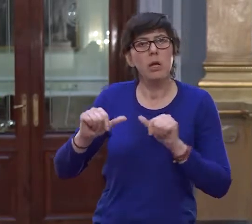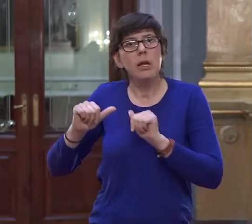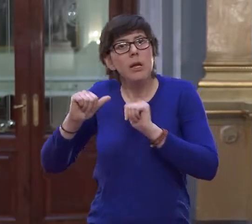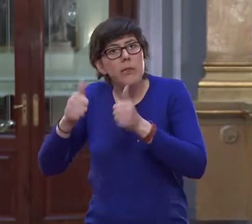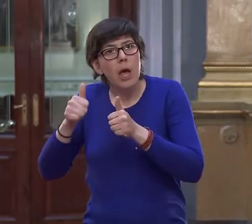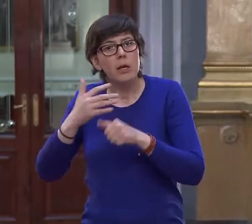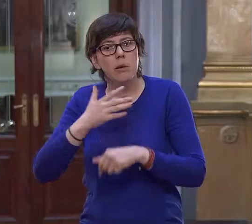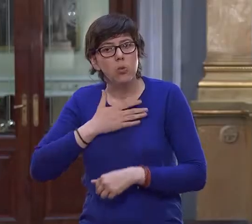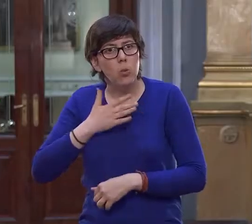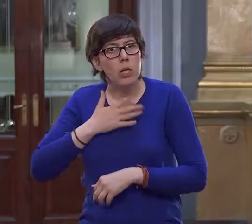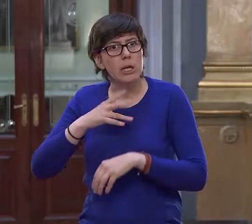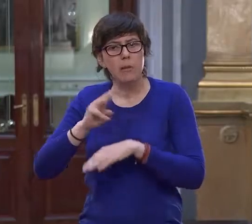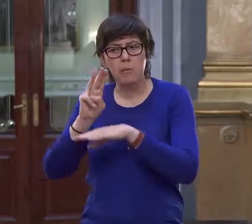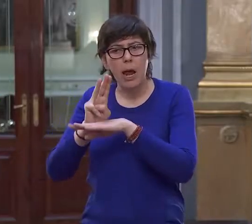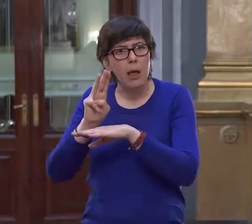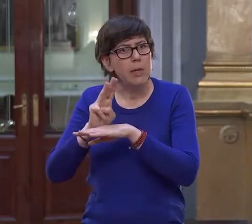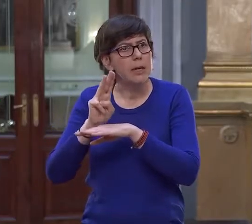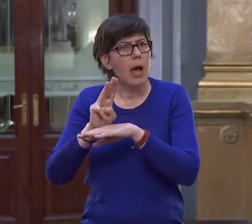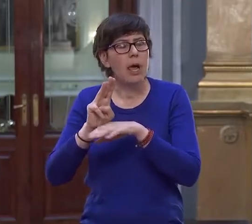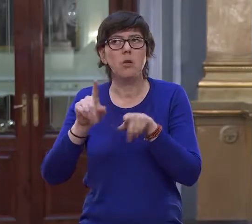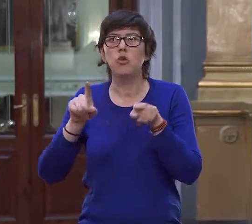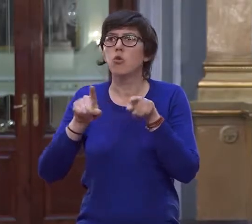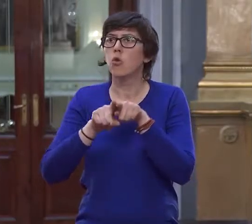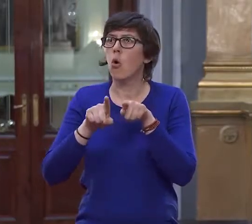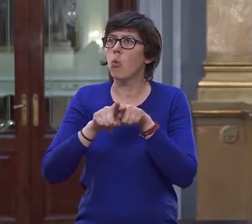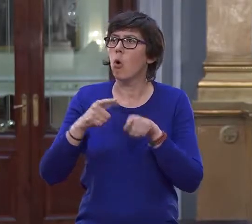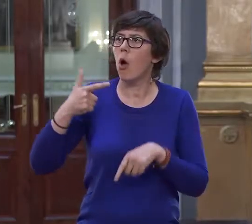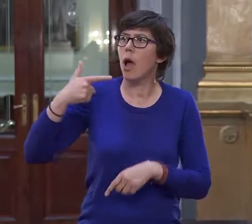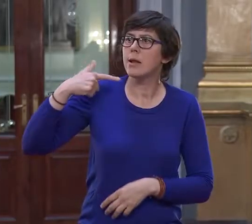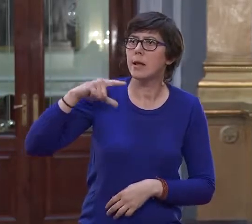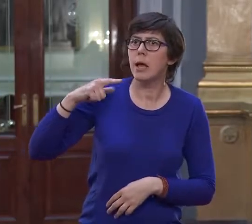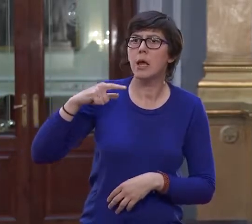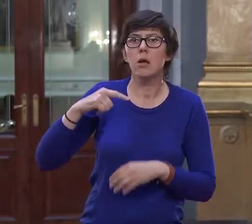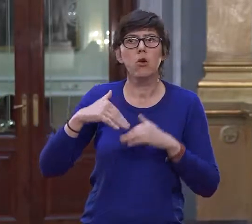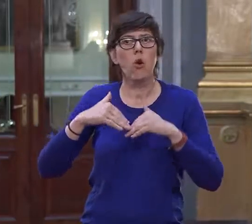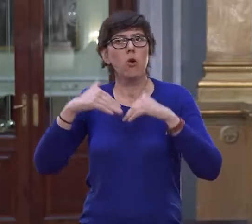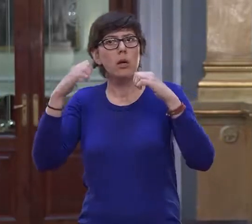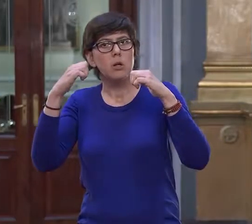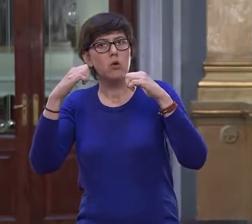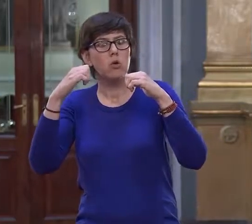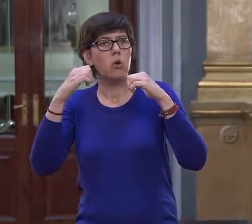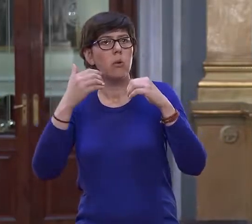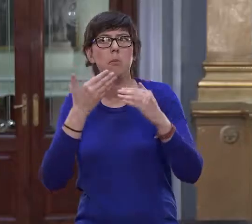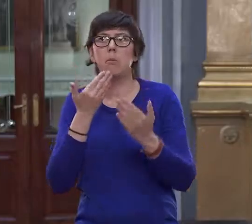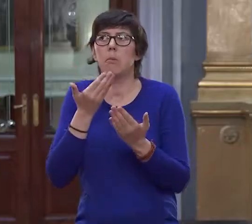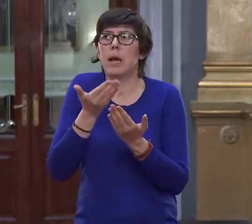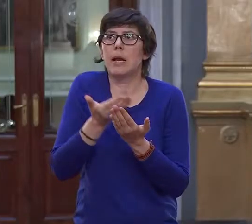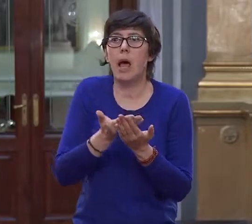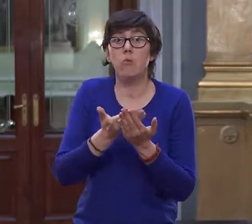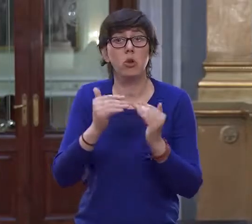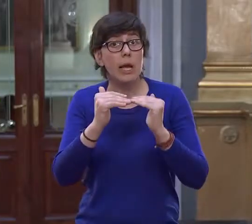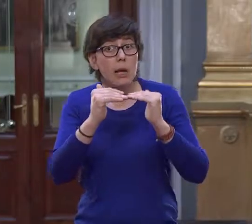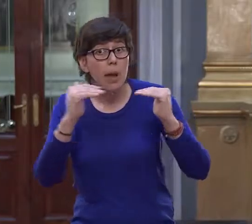las violencias machistas, al mismo tiempo en sede parlamentaria, sin ir más lejos, como ayer en el Congreso